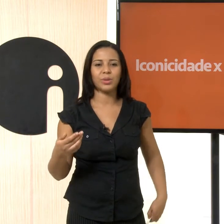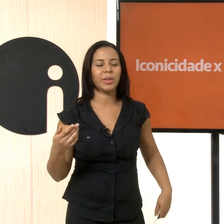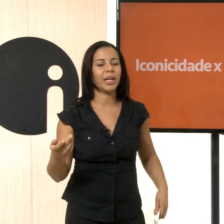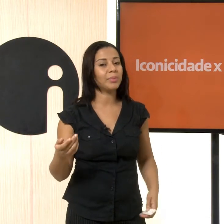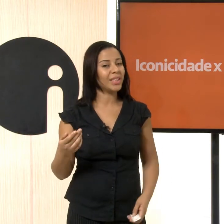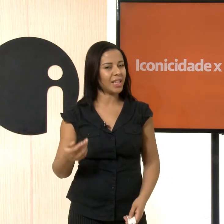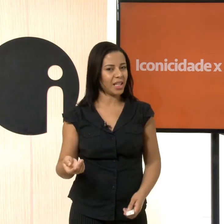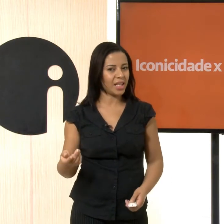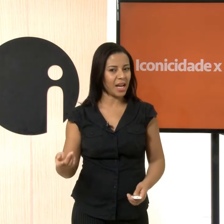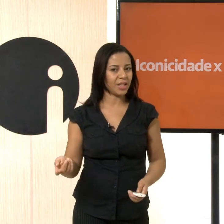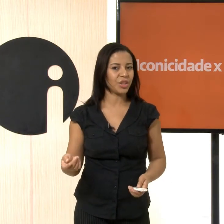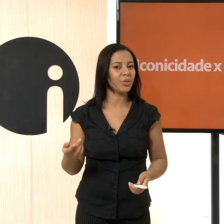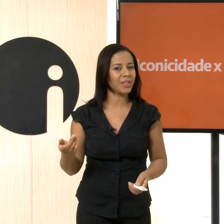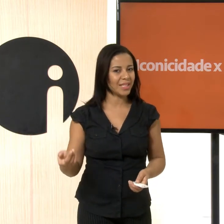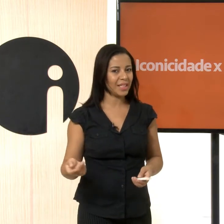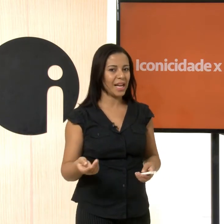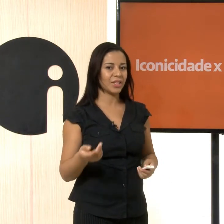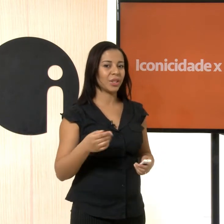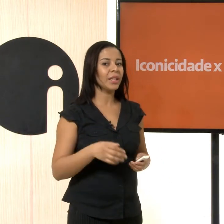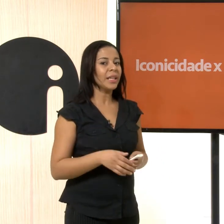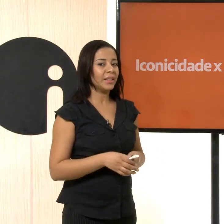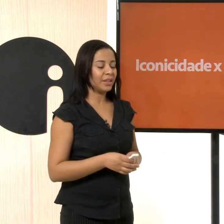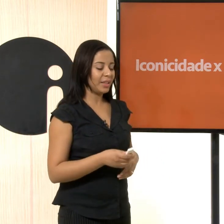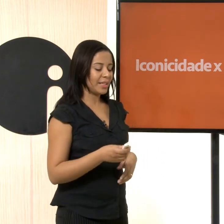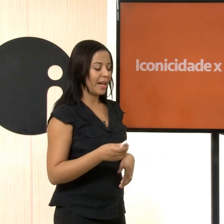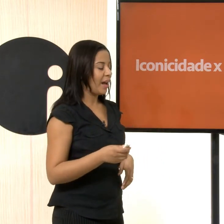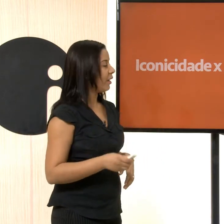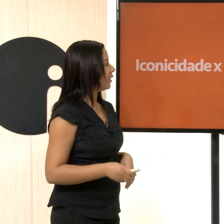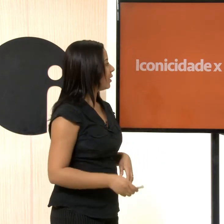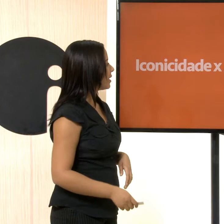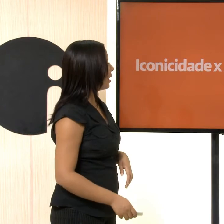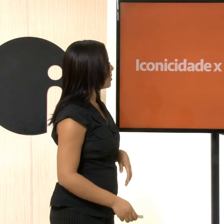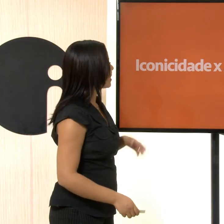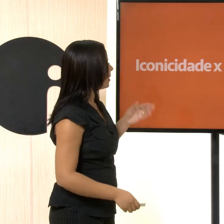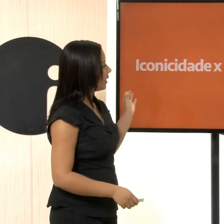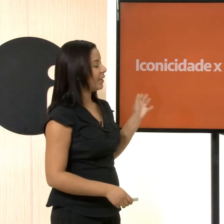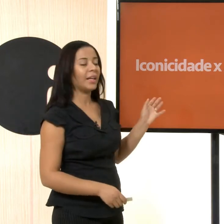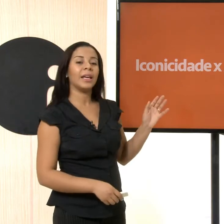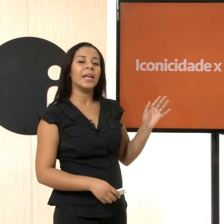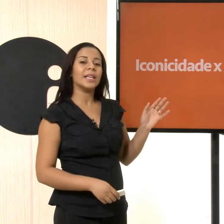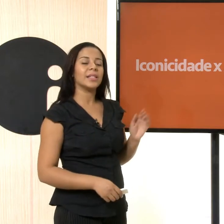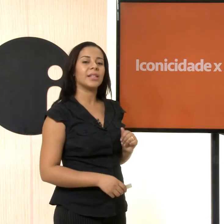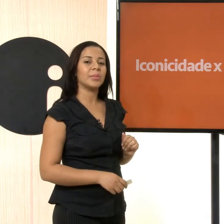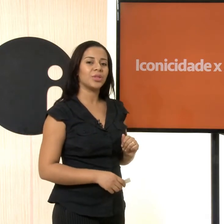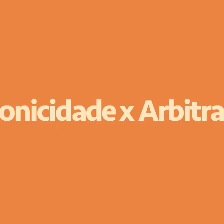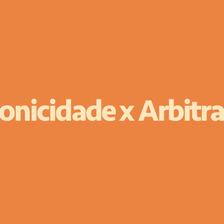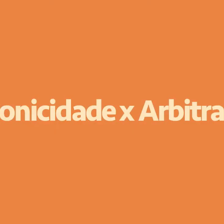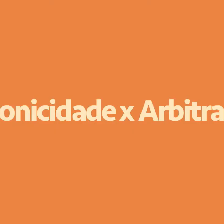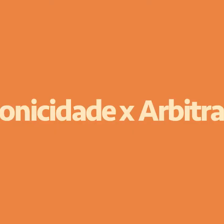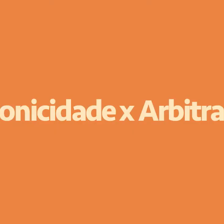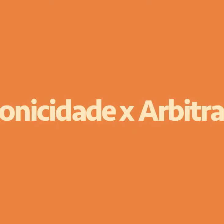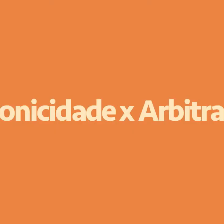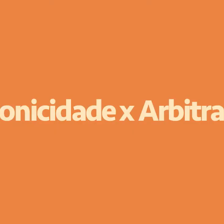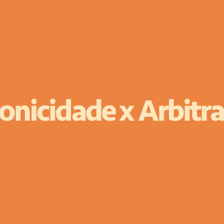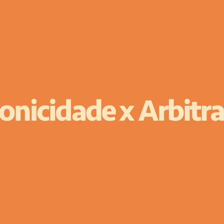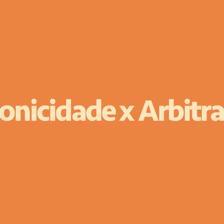sobre arbitrariedade e iconicidade. Então, nesta aula, nós iremos entender exatamente o que são esses dois conceitos.